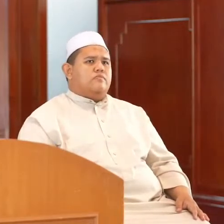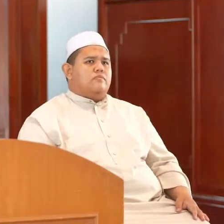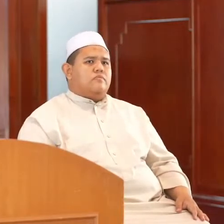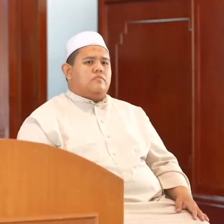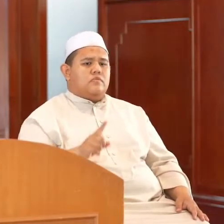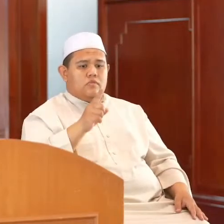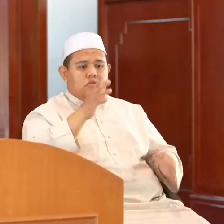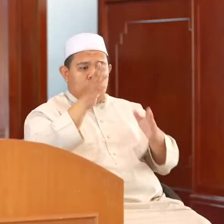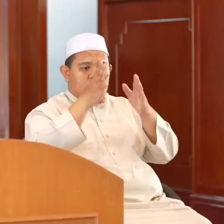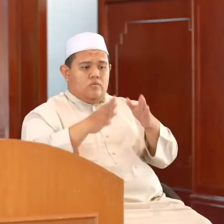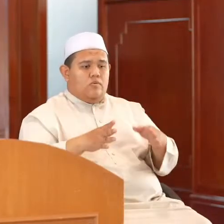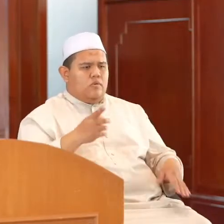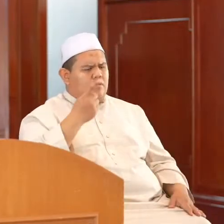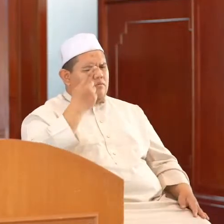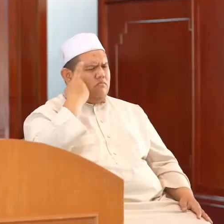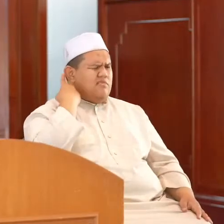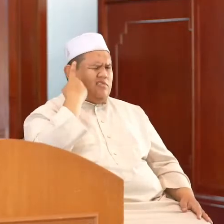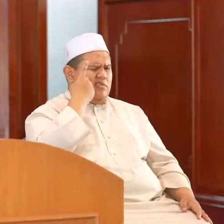Seorang yang degil,